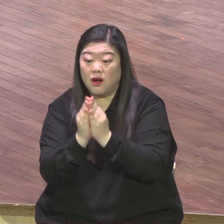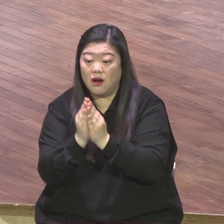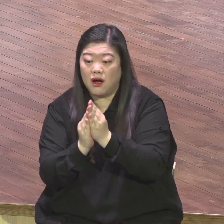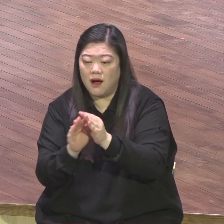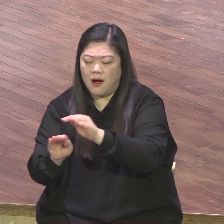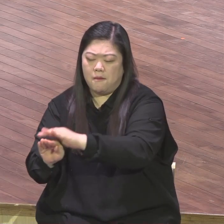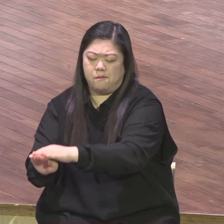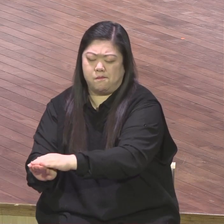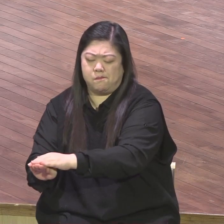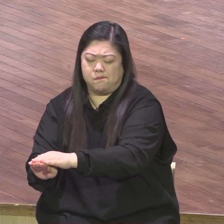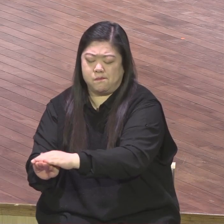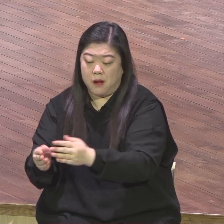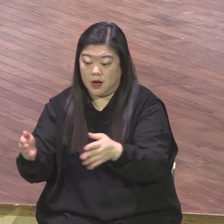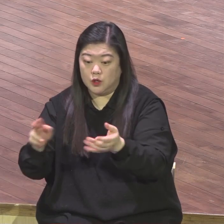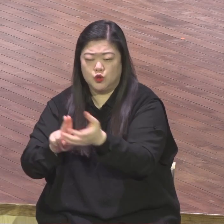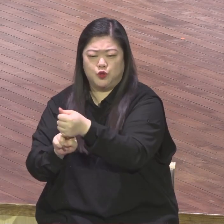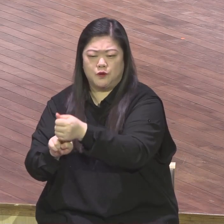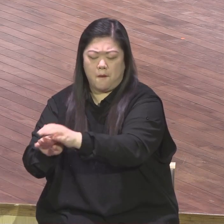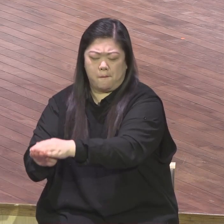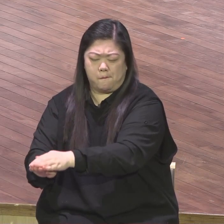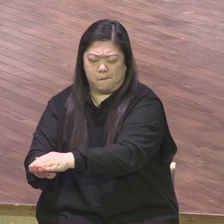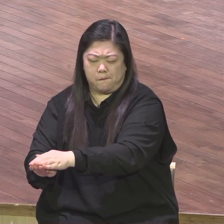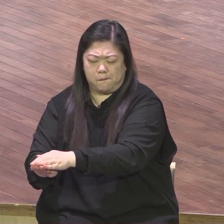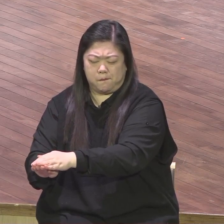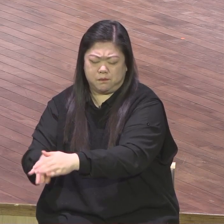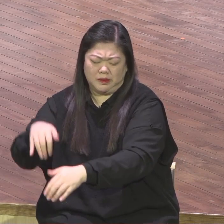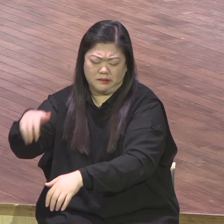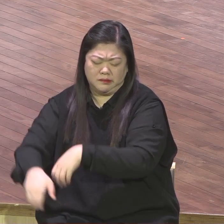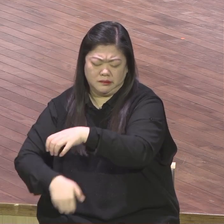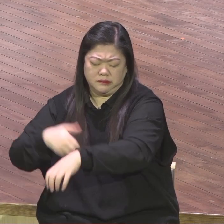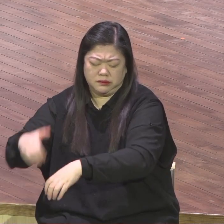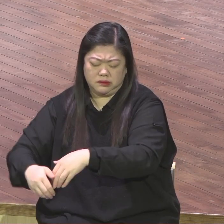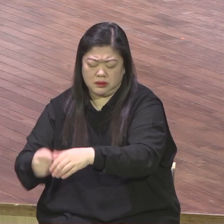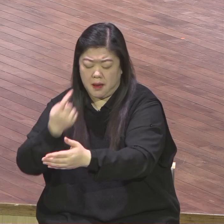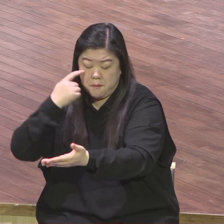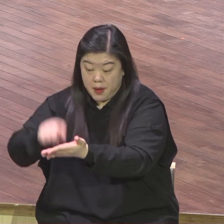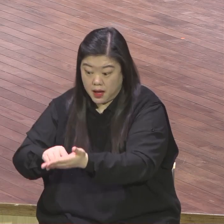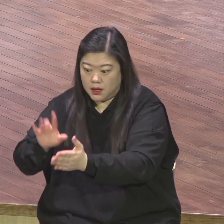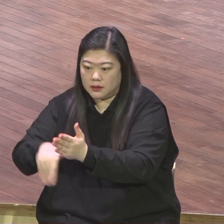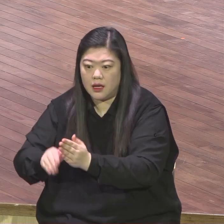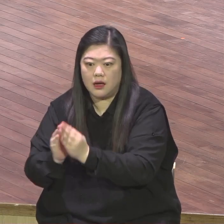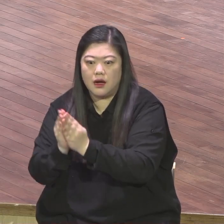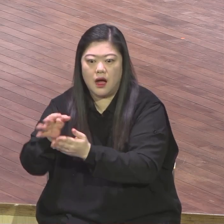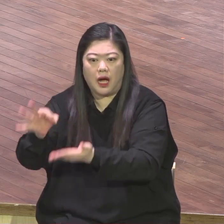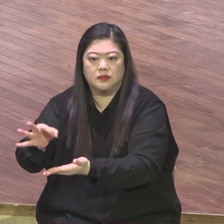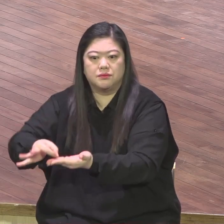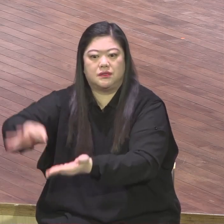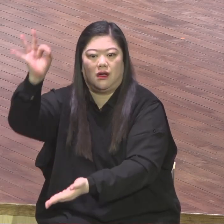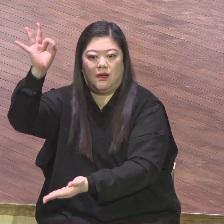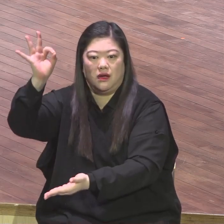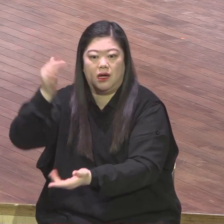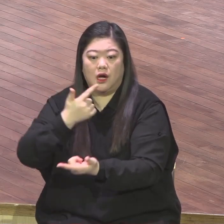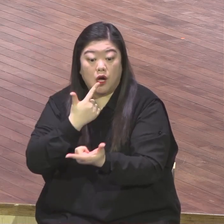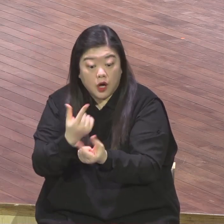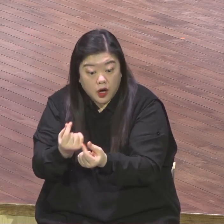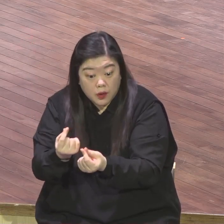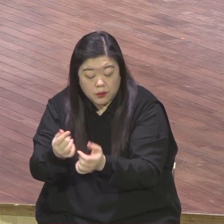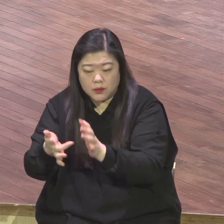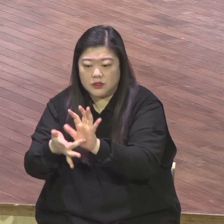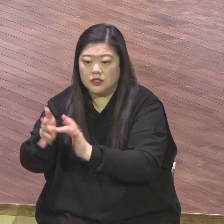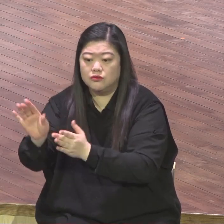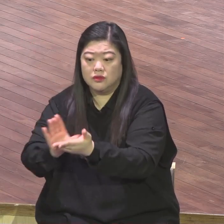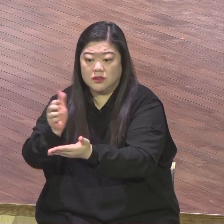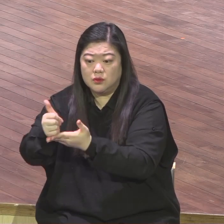감춰진 것 그것을 체험하는데 이게 뭐 파도 끝이 없이 무궁무진하다는 것이 바울의 고백이에요.